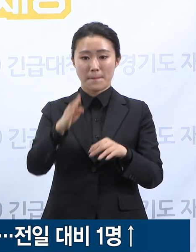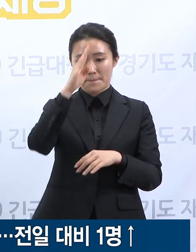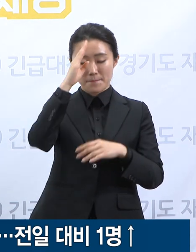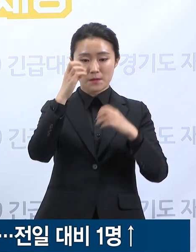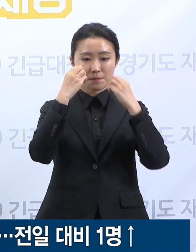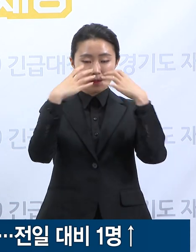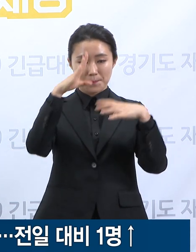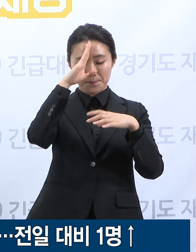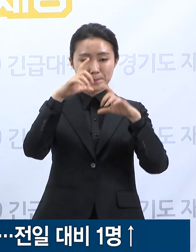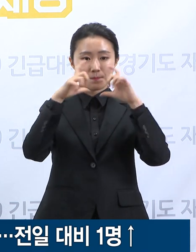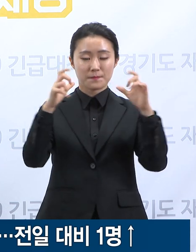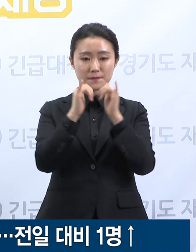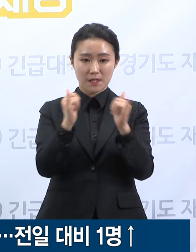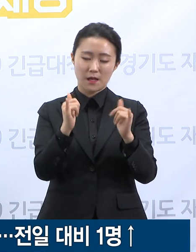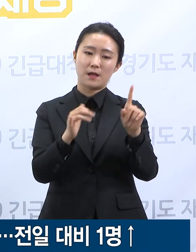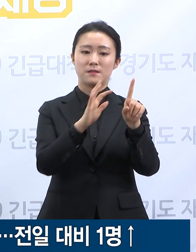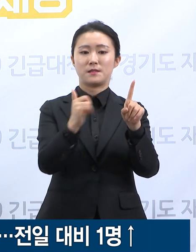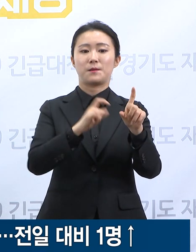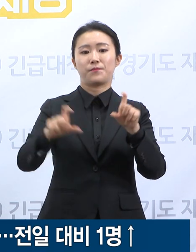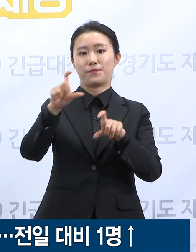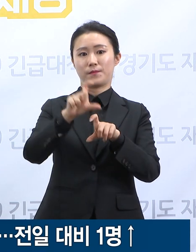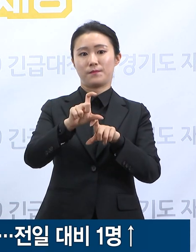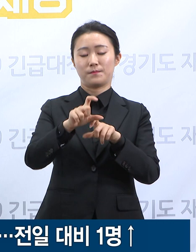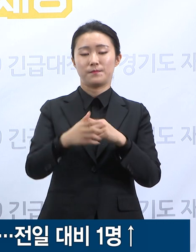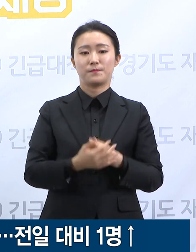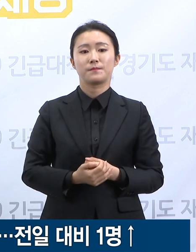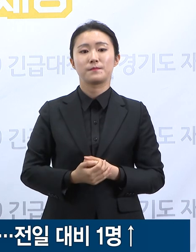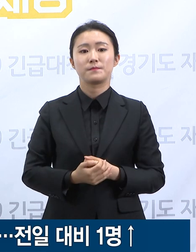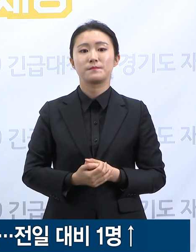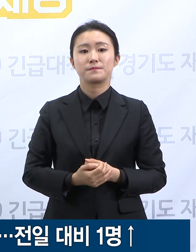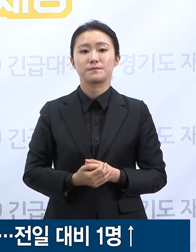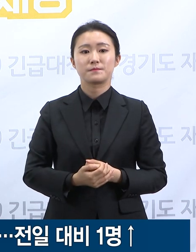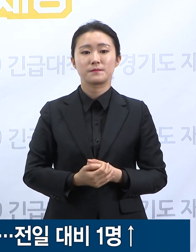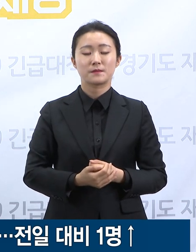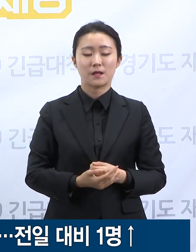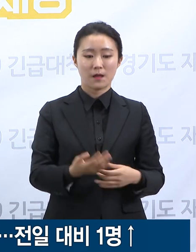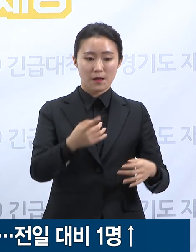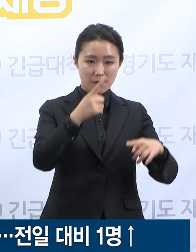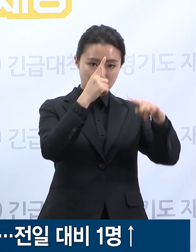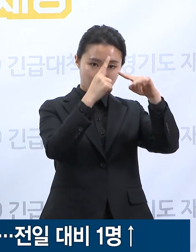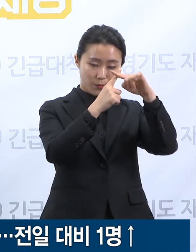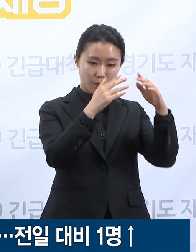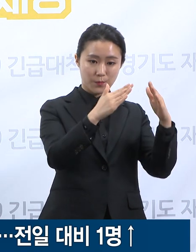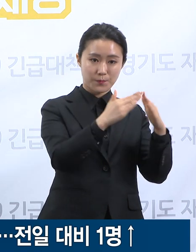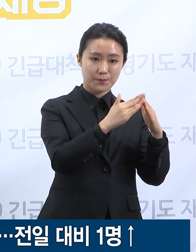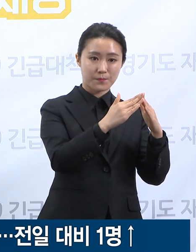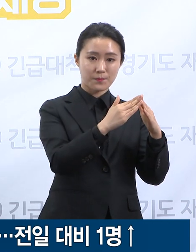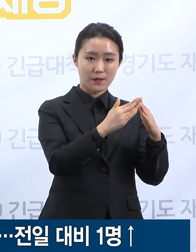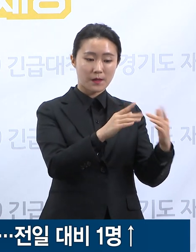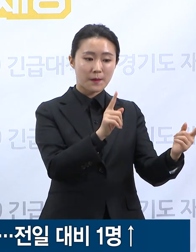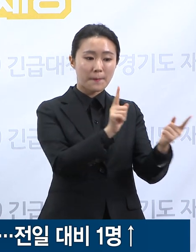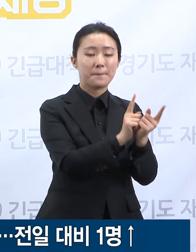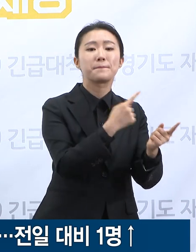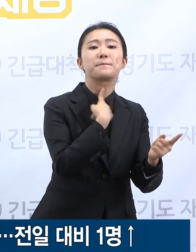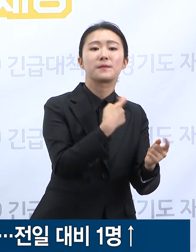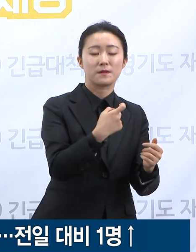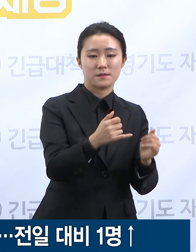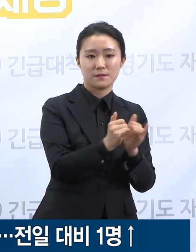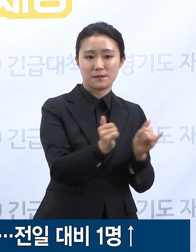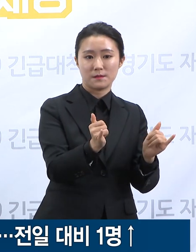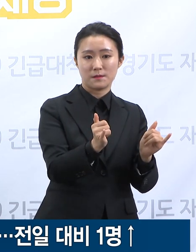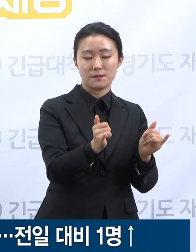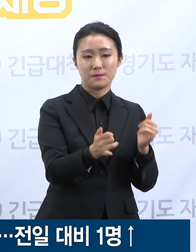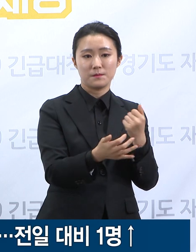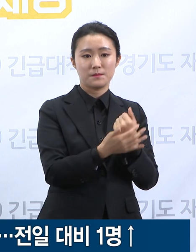추가 확진자는 기 확진된 성남 하나님의 교회 교인과 접촉한 같은 교회 교인으로 6월 11일부터 자가격리 중